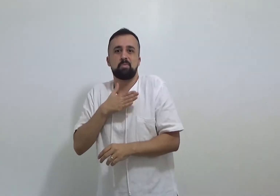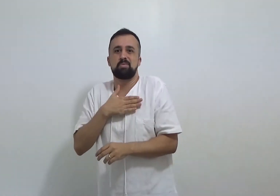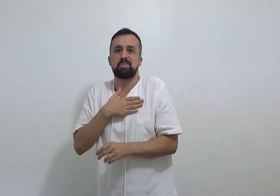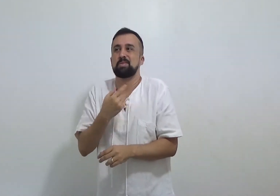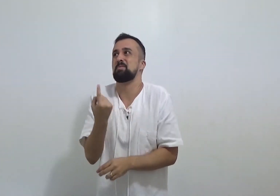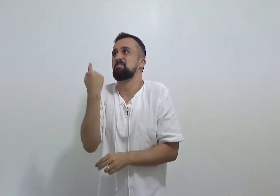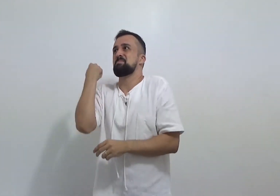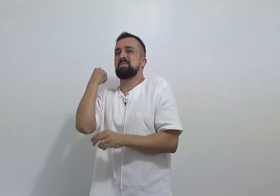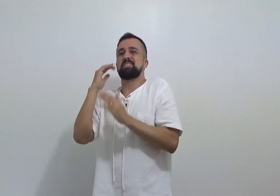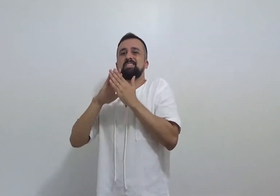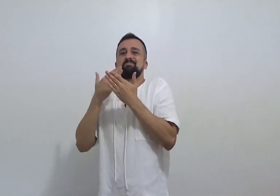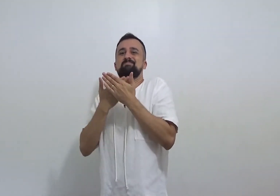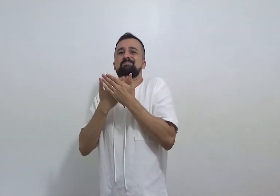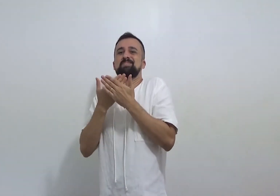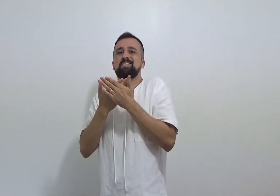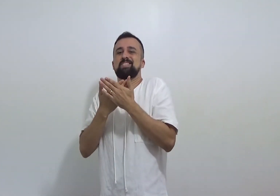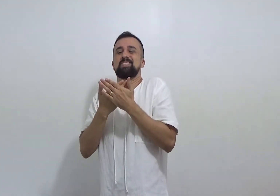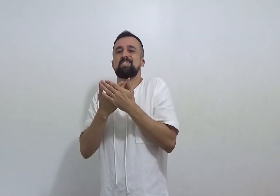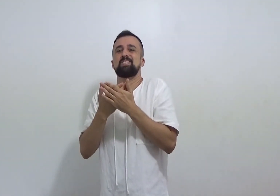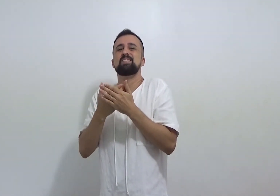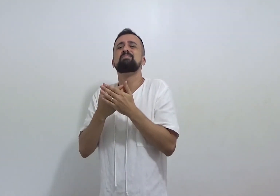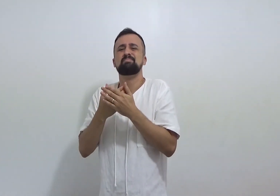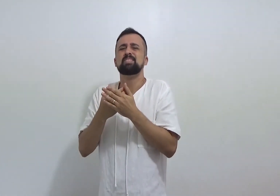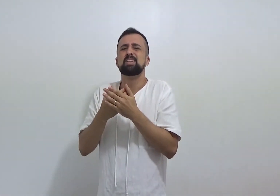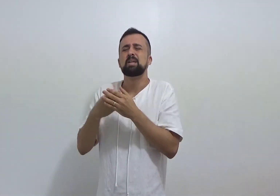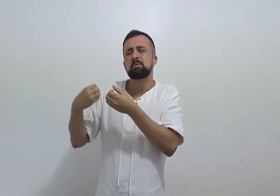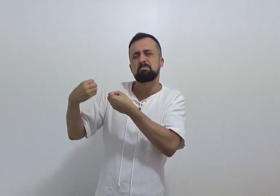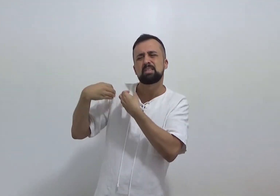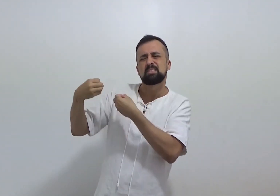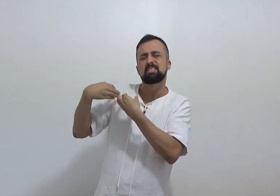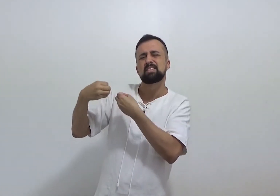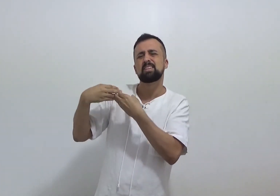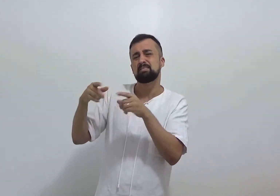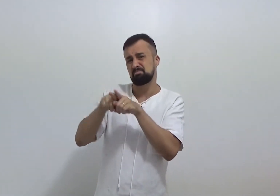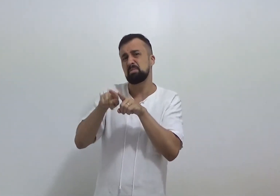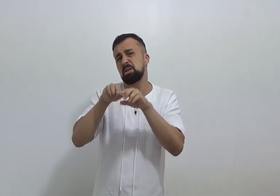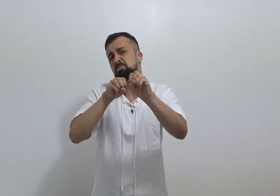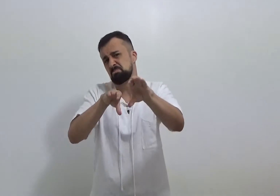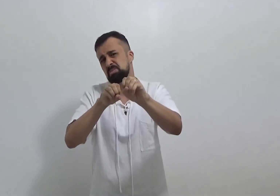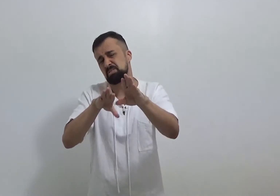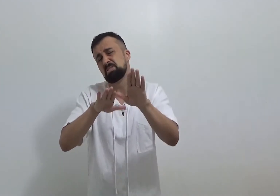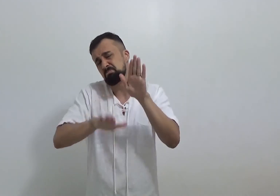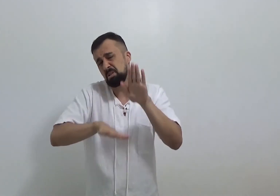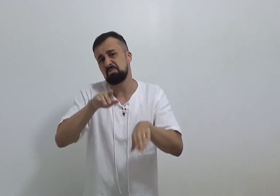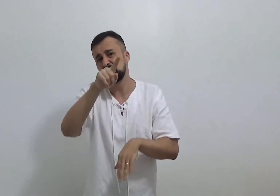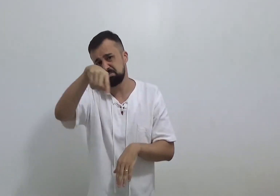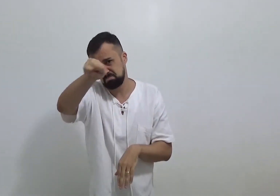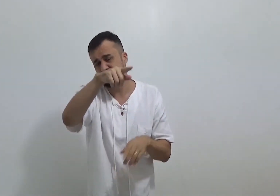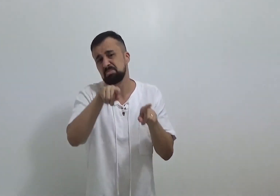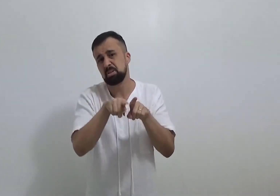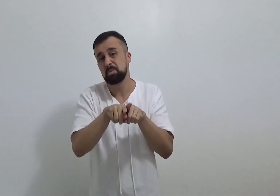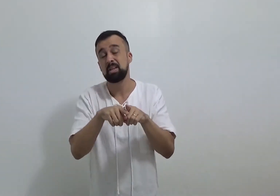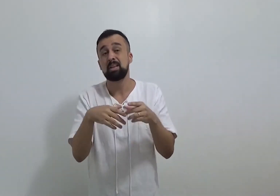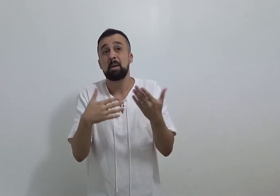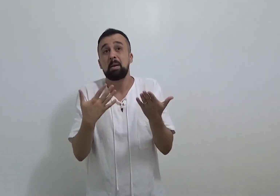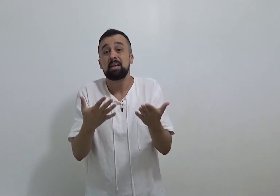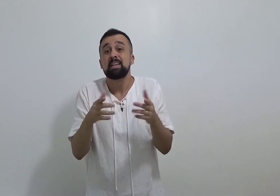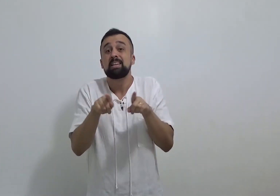atividades que meus professores já me passaram e provavelmente já passaram a vocês